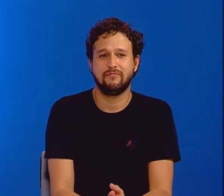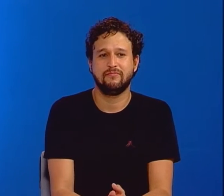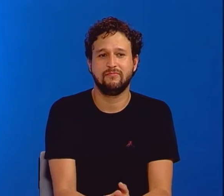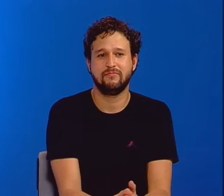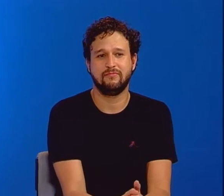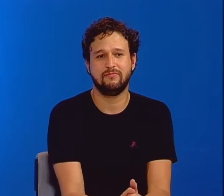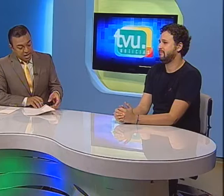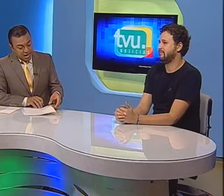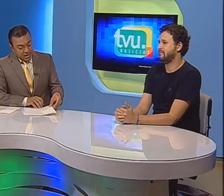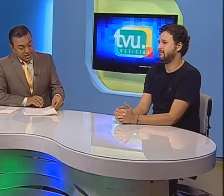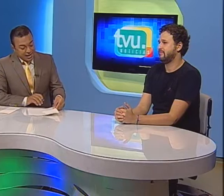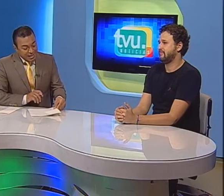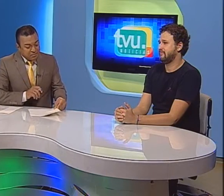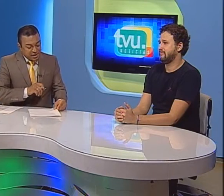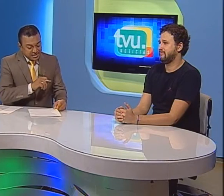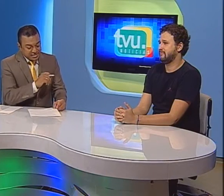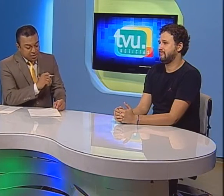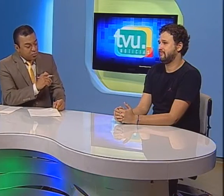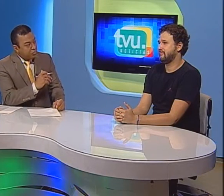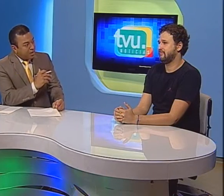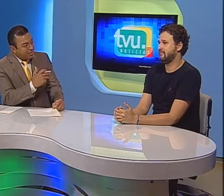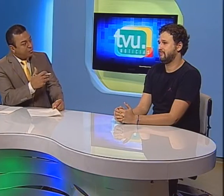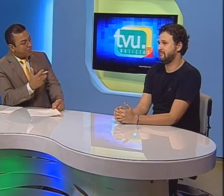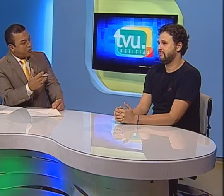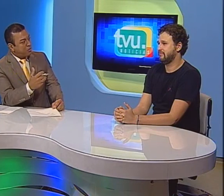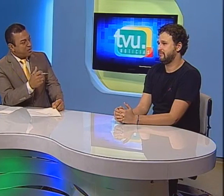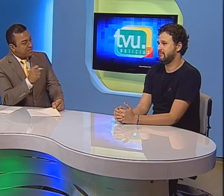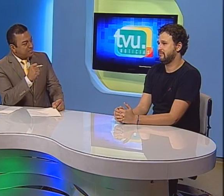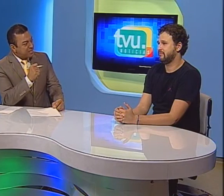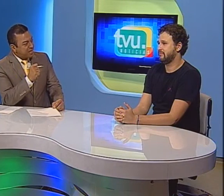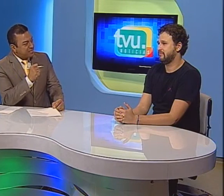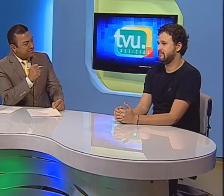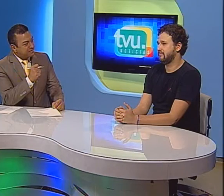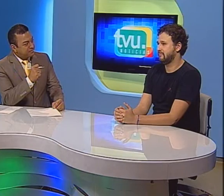luta, né? E cada país tem uma língua própria de sinais?